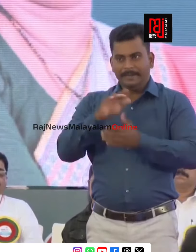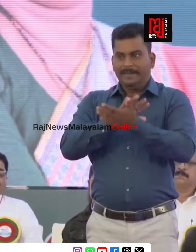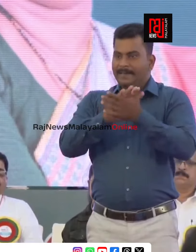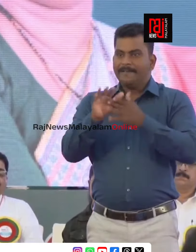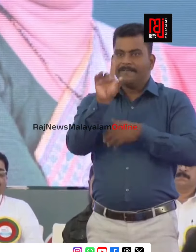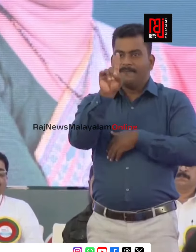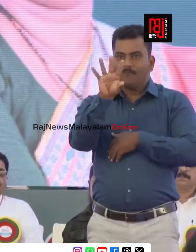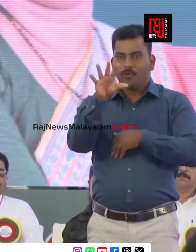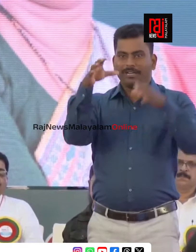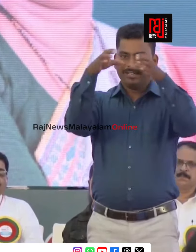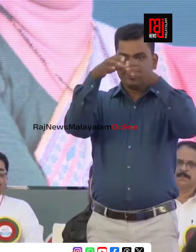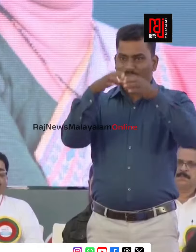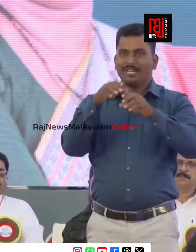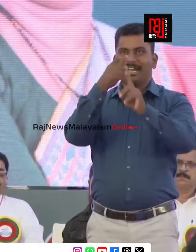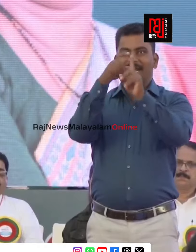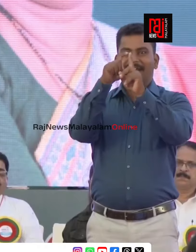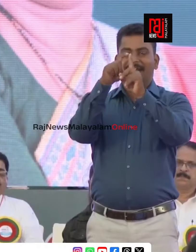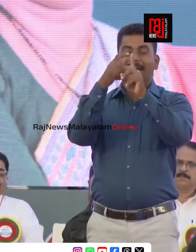ഇവിടെ കൂടിയ